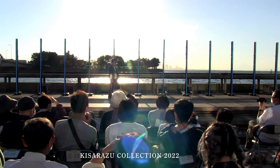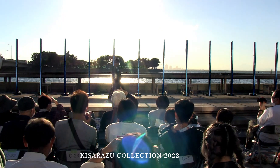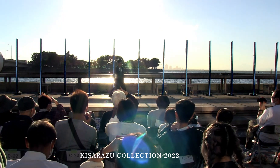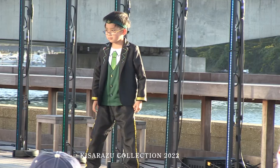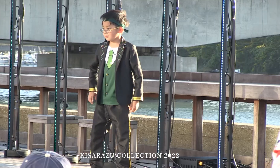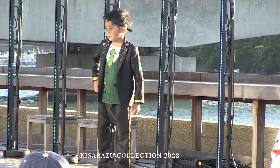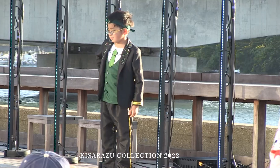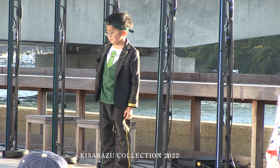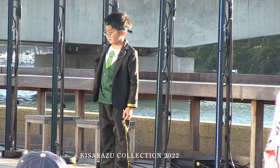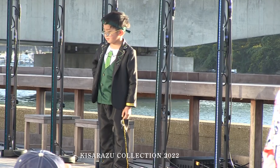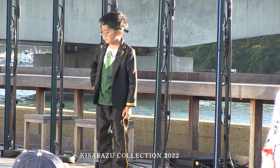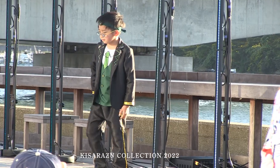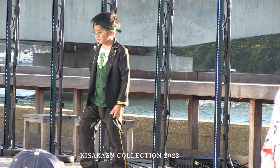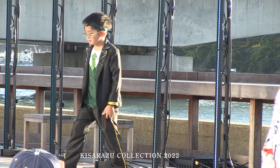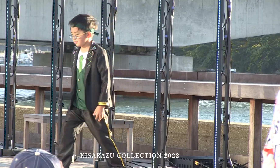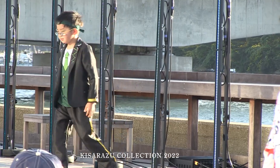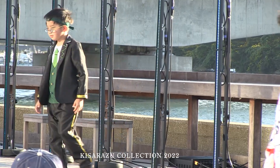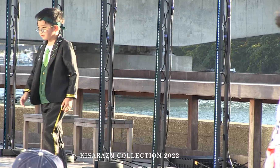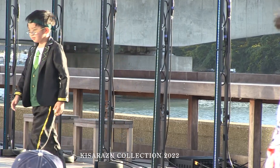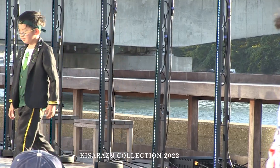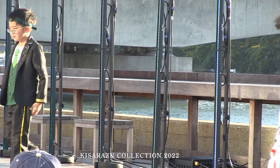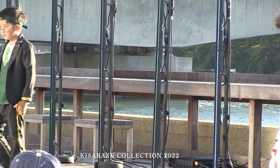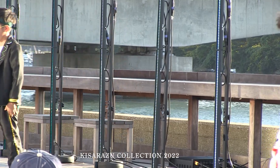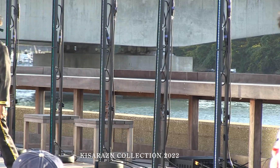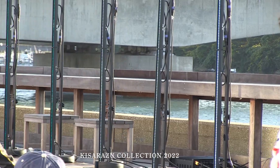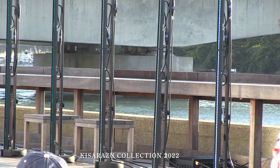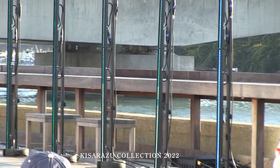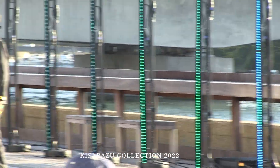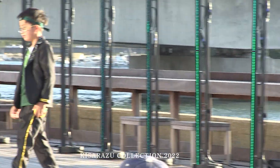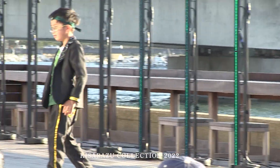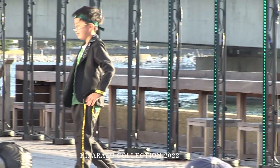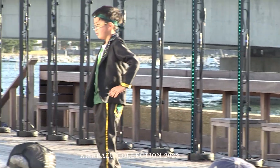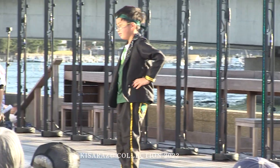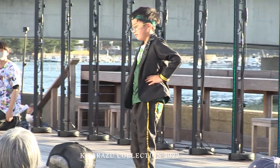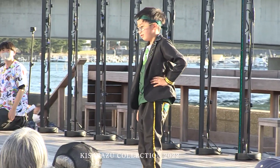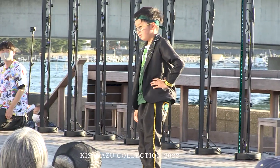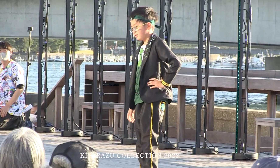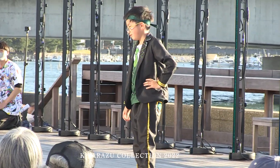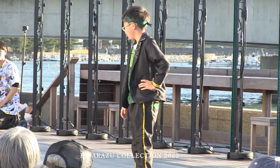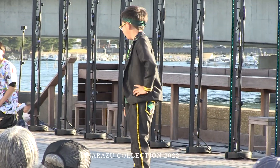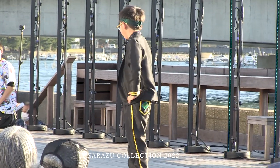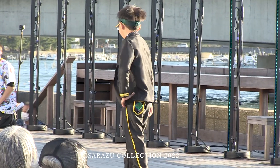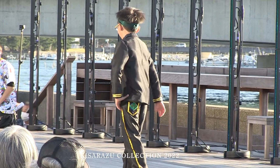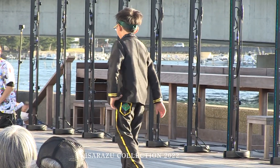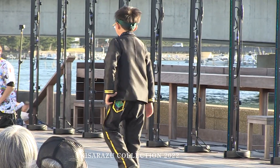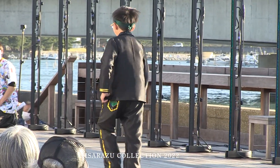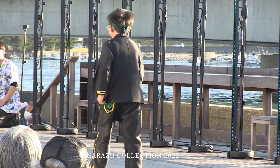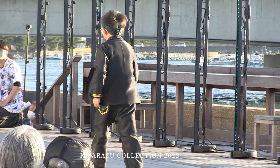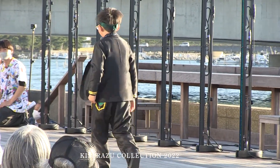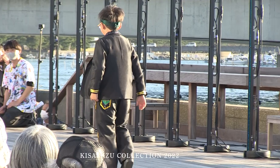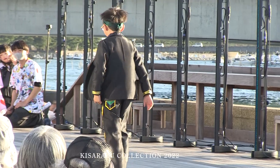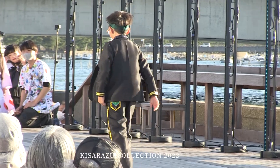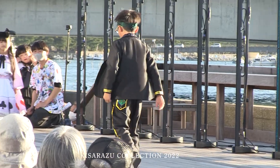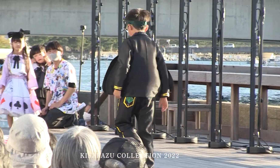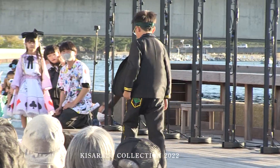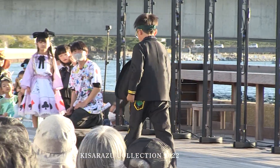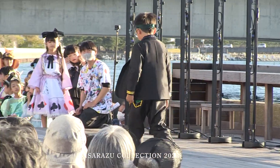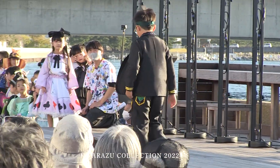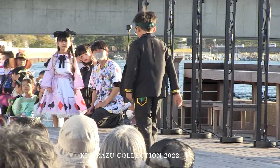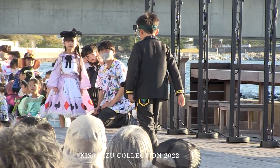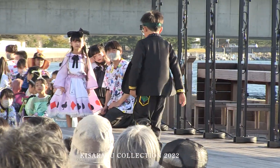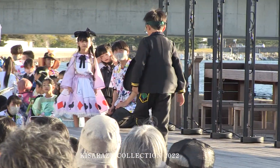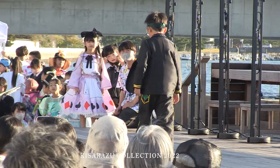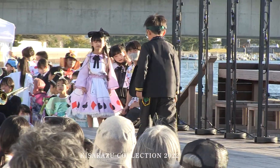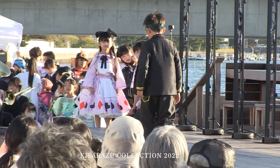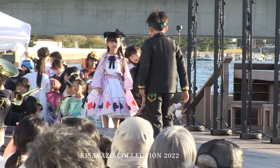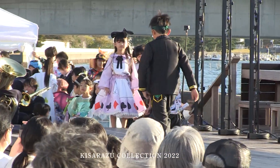選ばれたと知った時、緊張メーターが100でした。ただ今日まで自身が100になるように頑